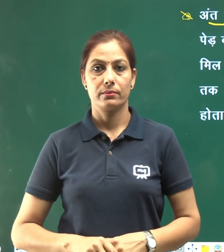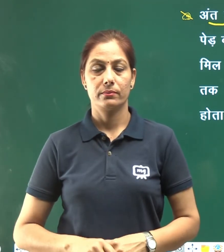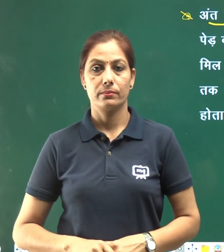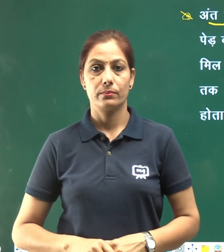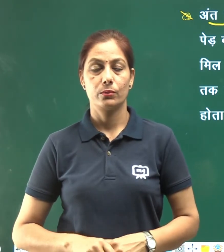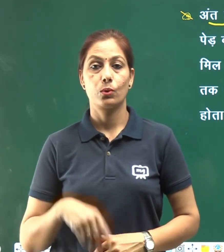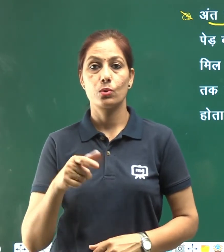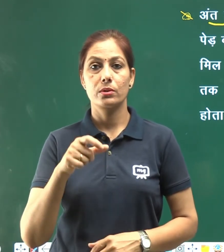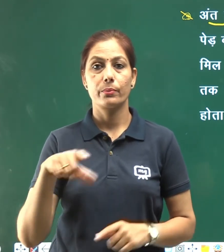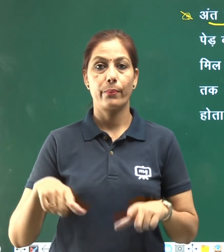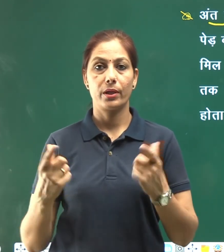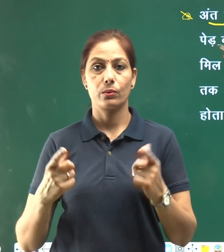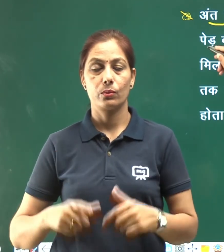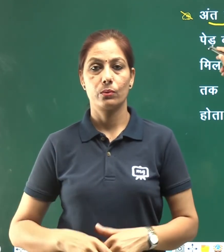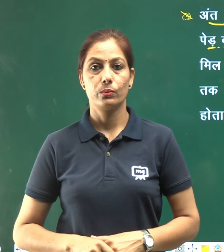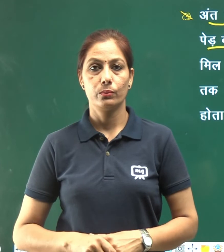उस पेड़ को